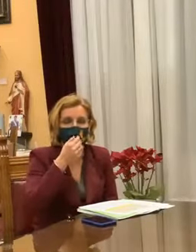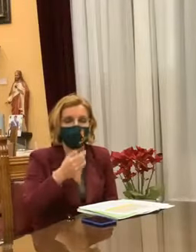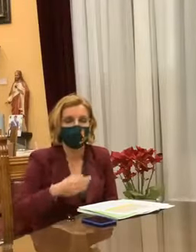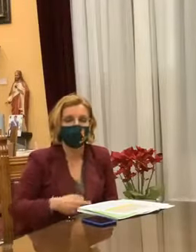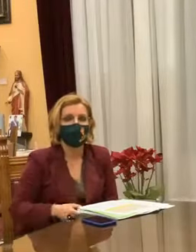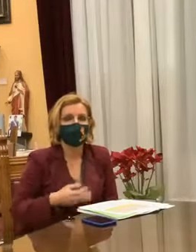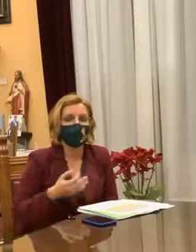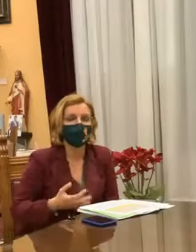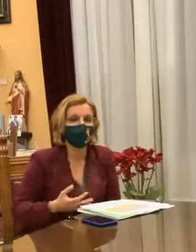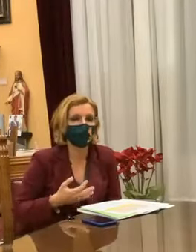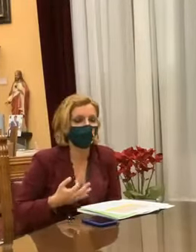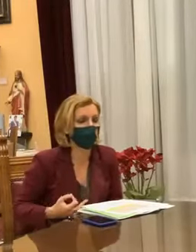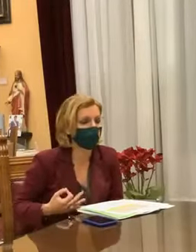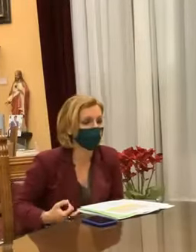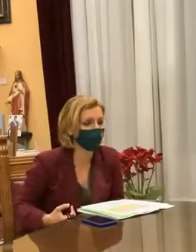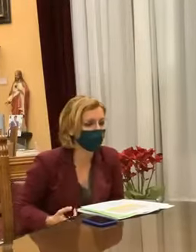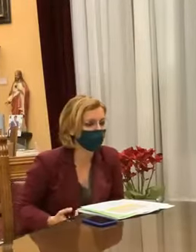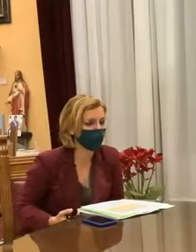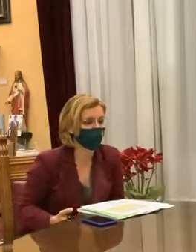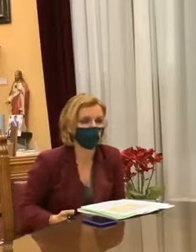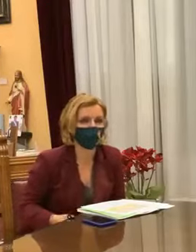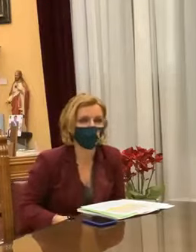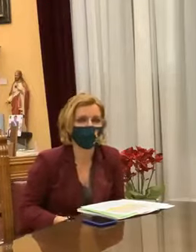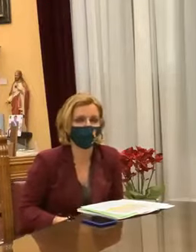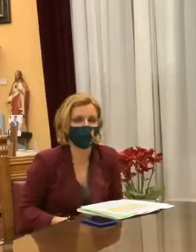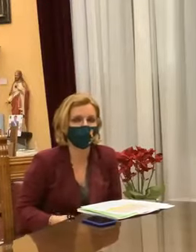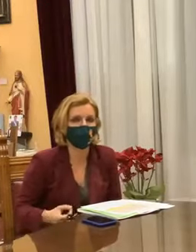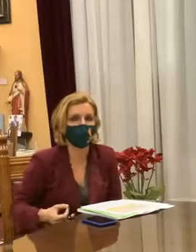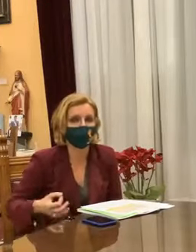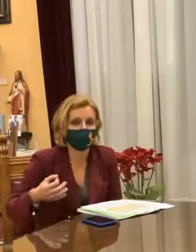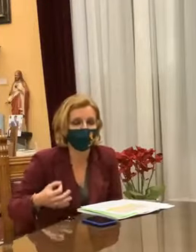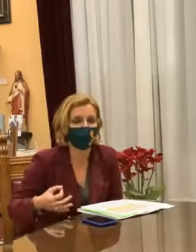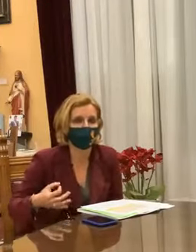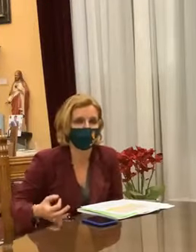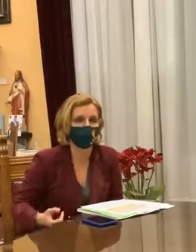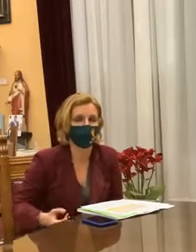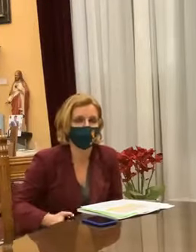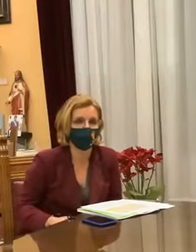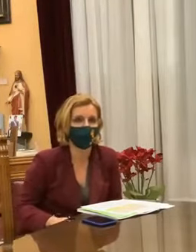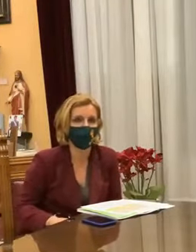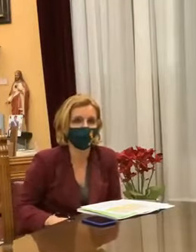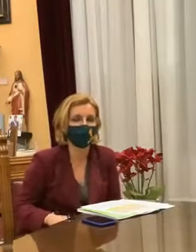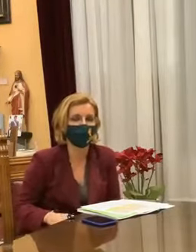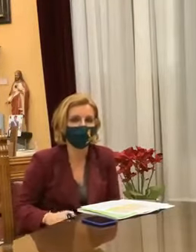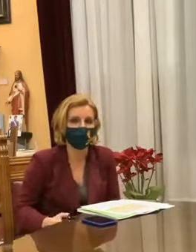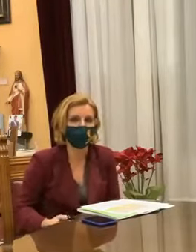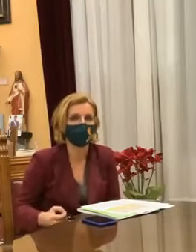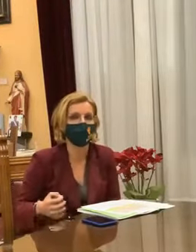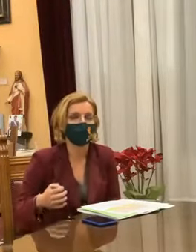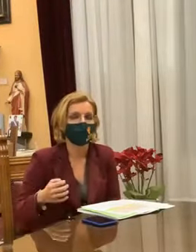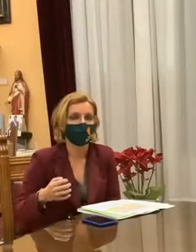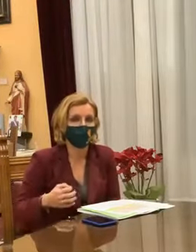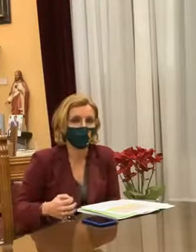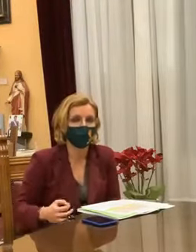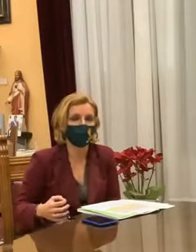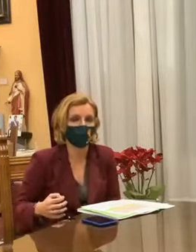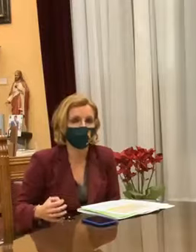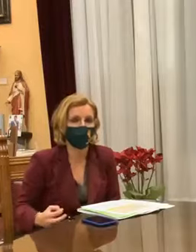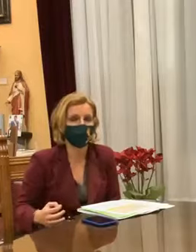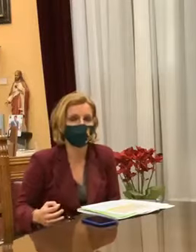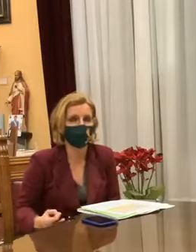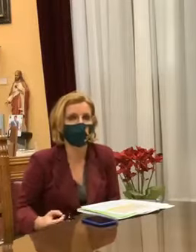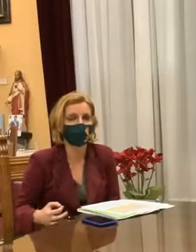ruolo, finalmente per la prima volta, signor sindaco, quindi la prima relazione sull'andamento epidemiologico del Covid nella